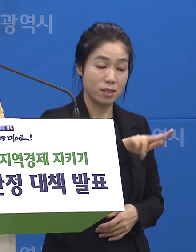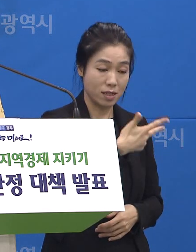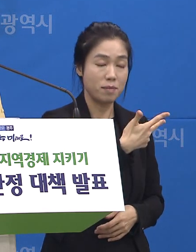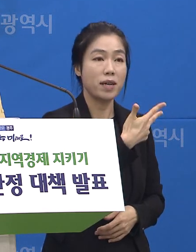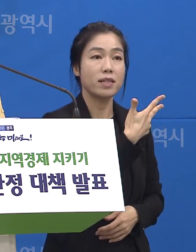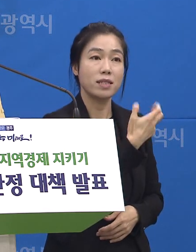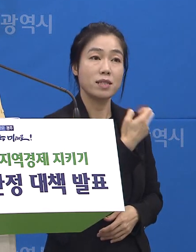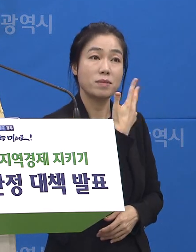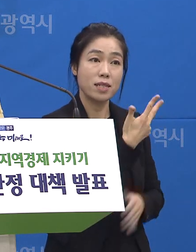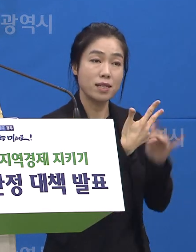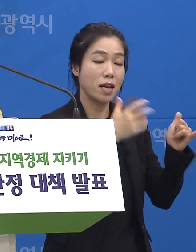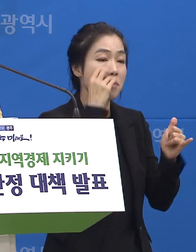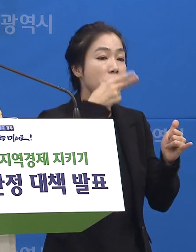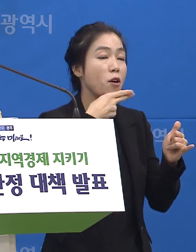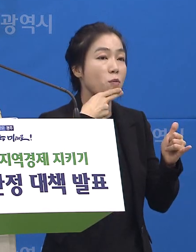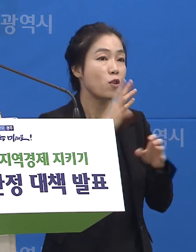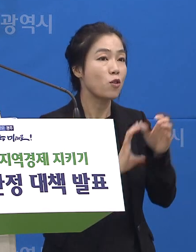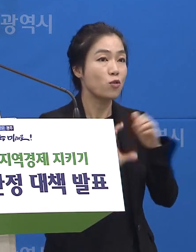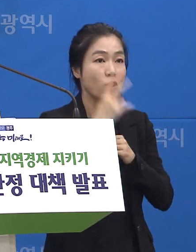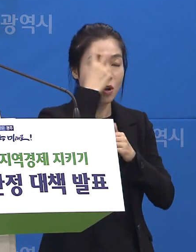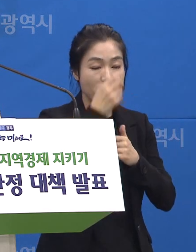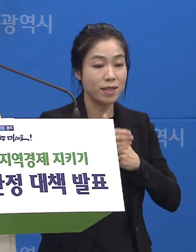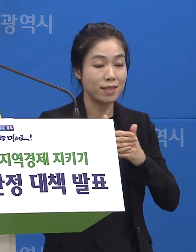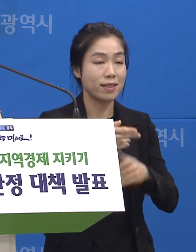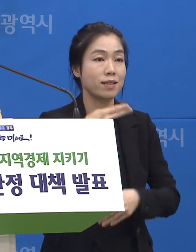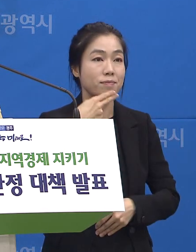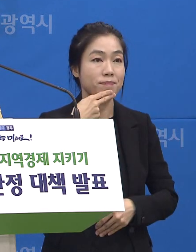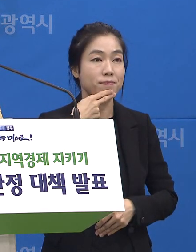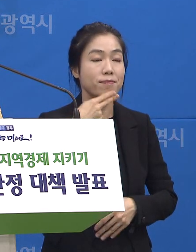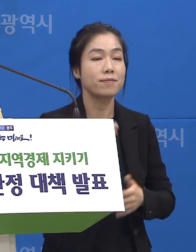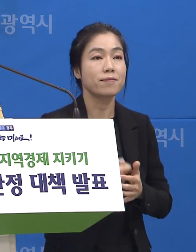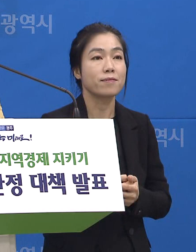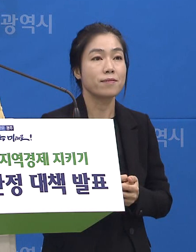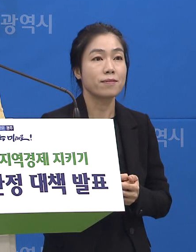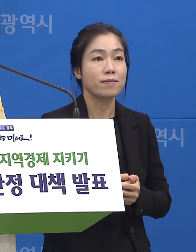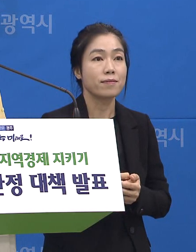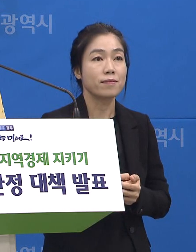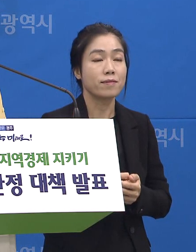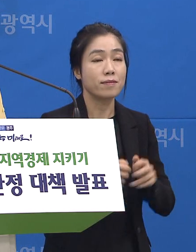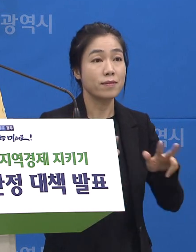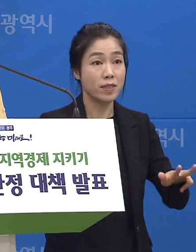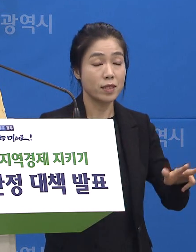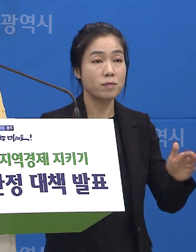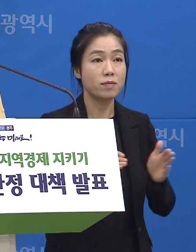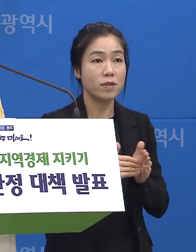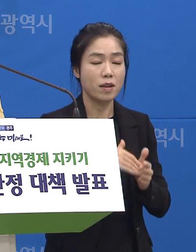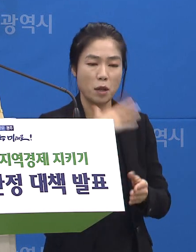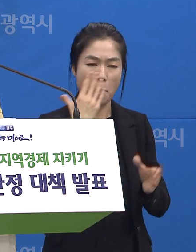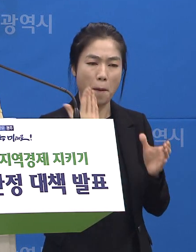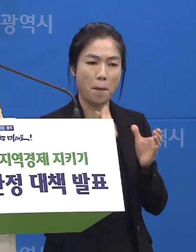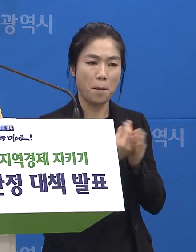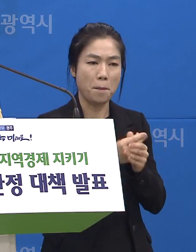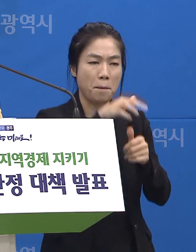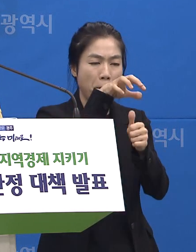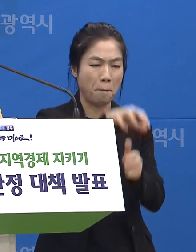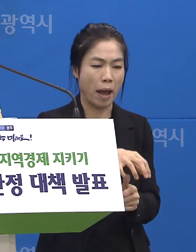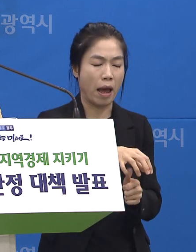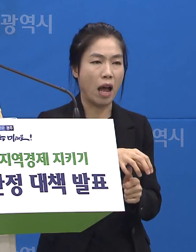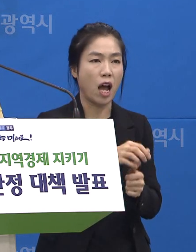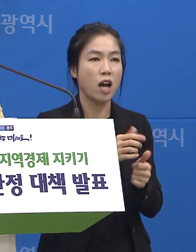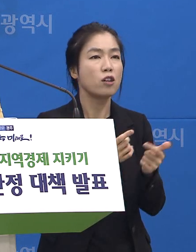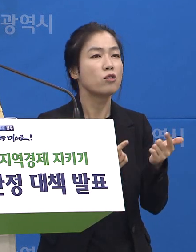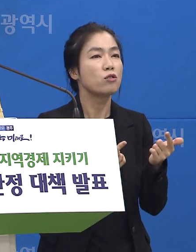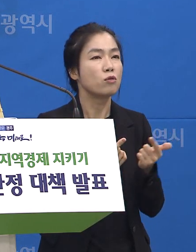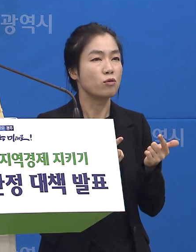음성입니다. 그래서 추가 지금 검사는 진행된 건 없습니다. 지금 현재까지 완전한 억제 수준은